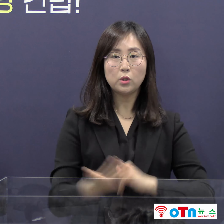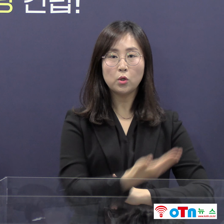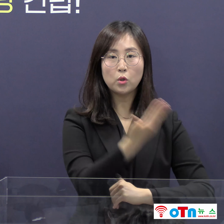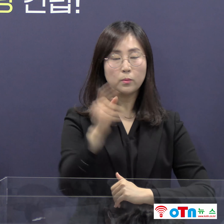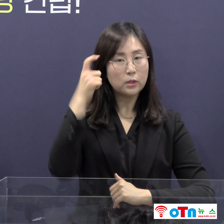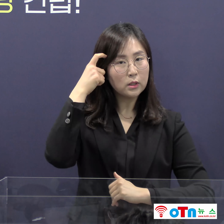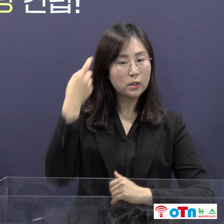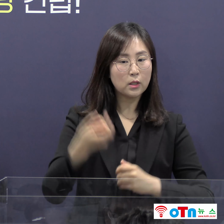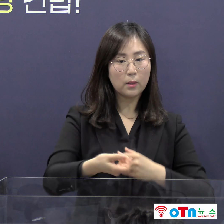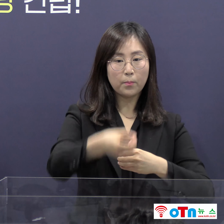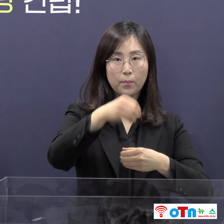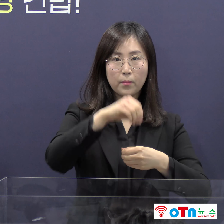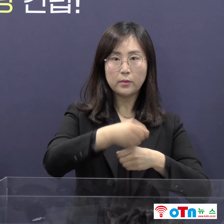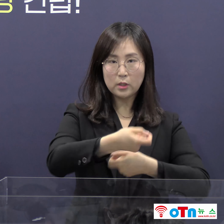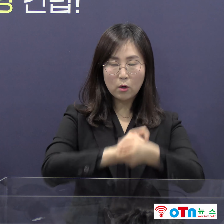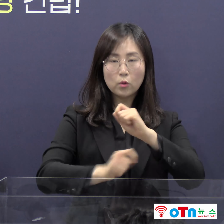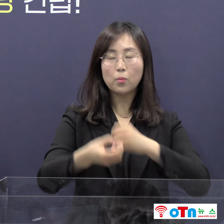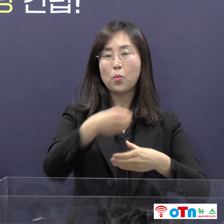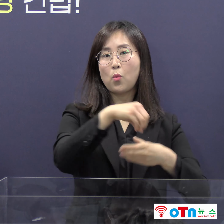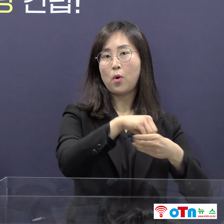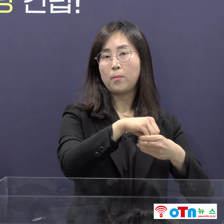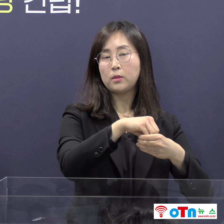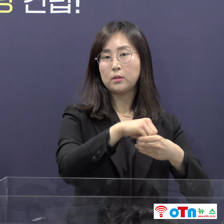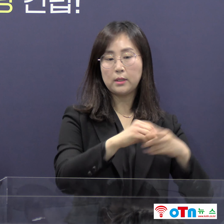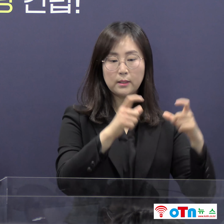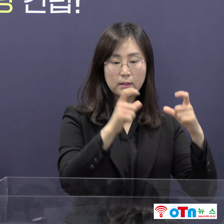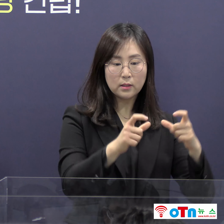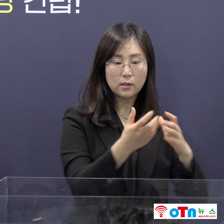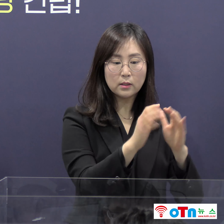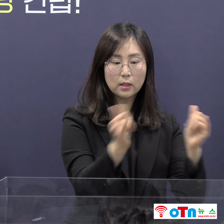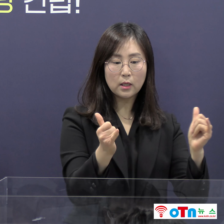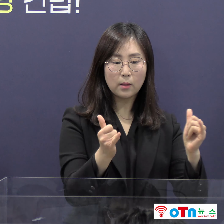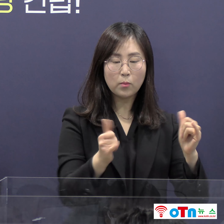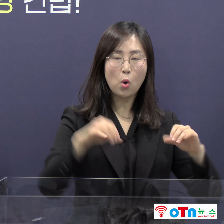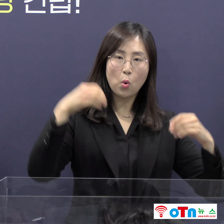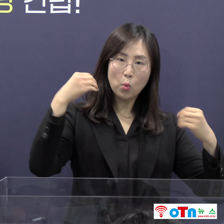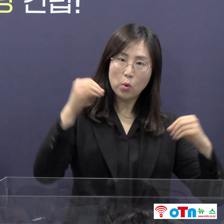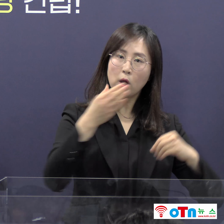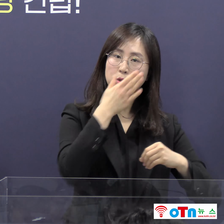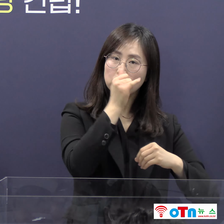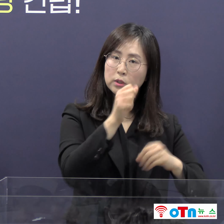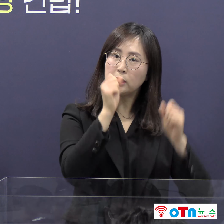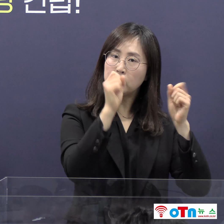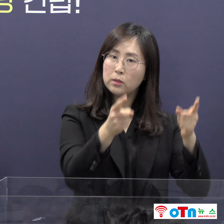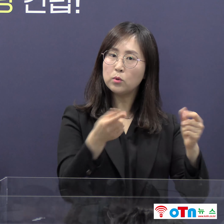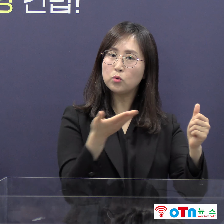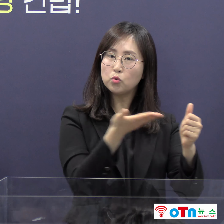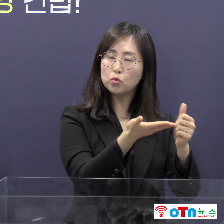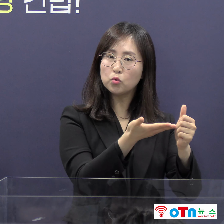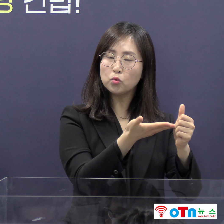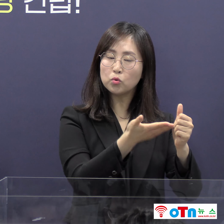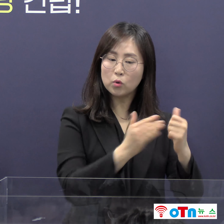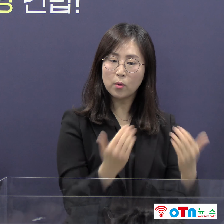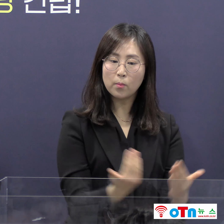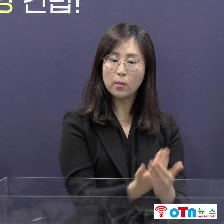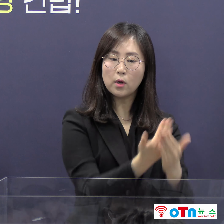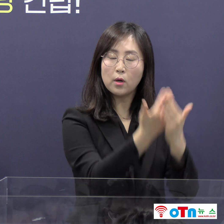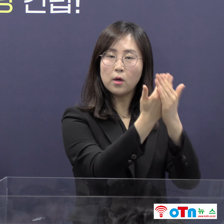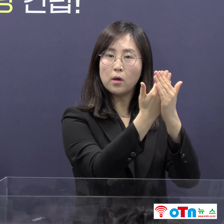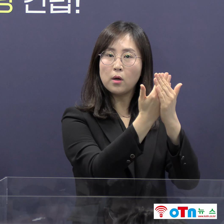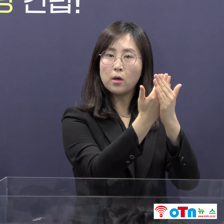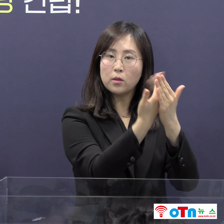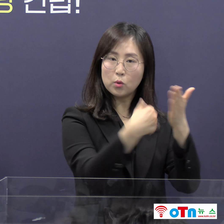작품을 준비할 계획이며 지역 예술인이 공연할 수 있는 기간을 마련하여 이분들이 성장해 나갈 수